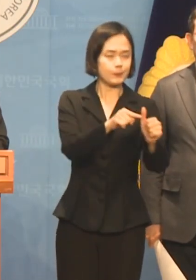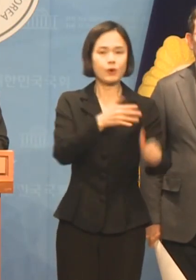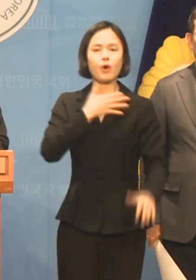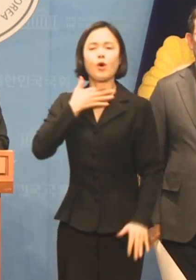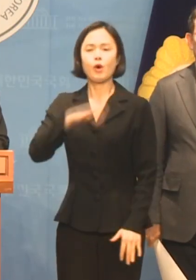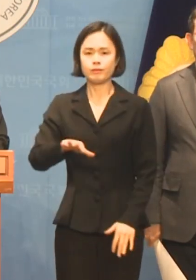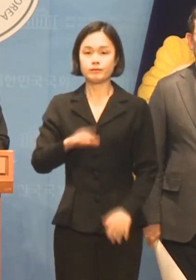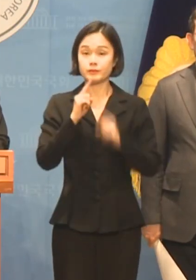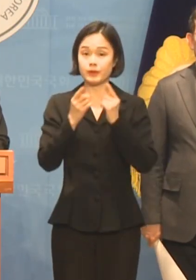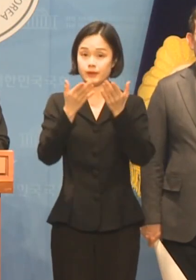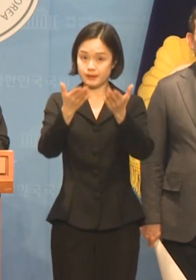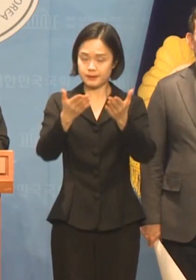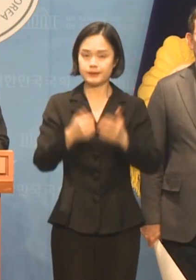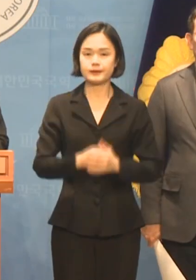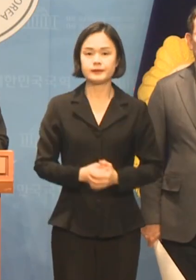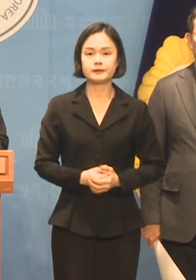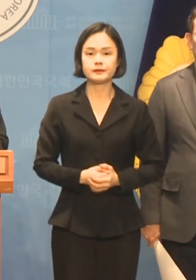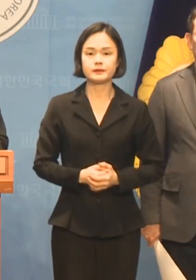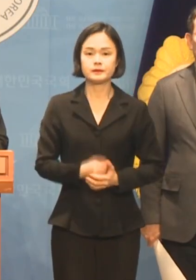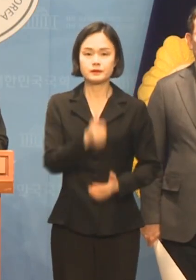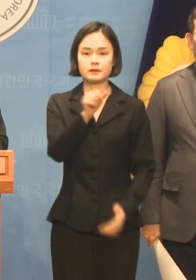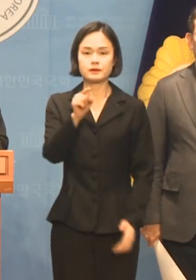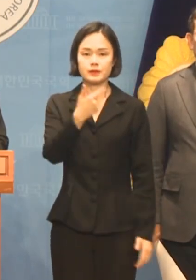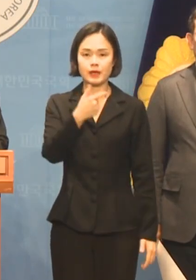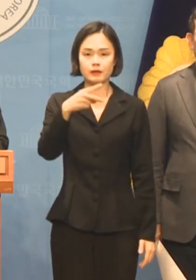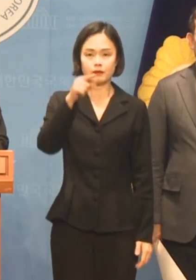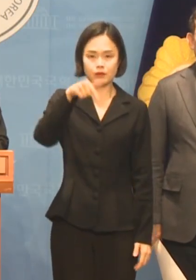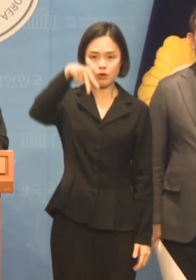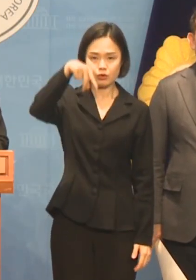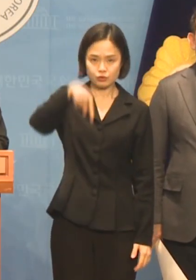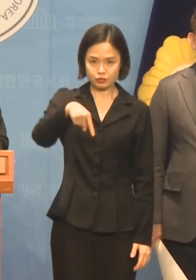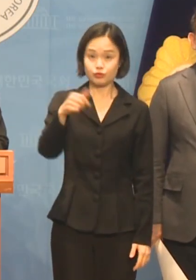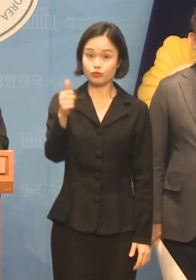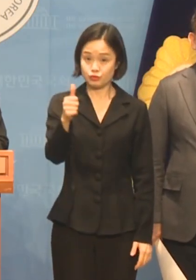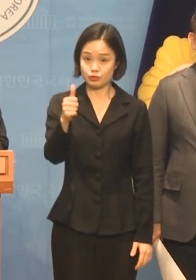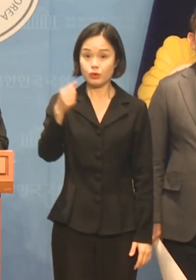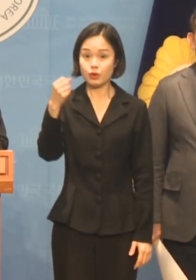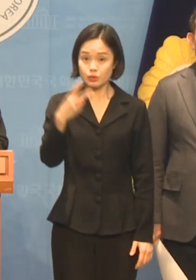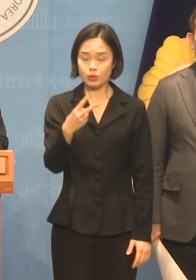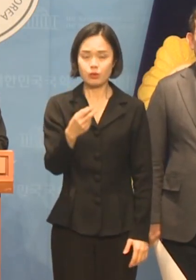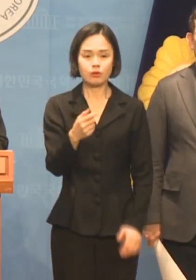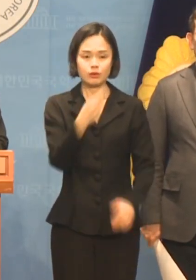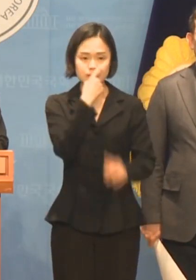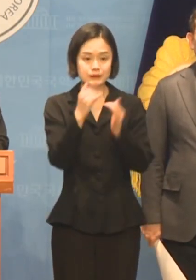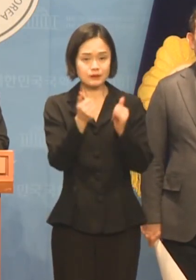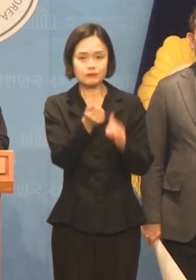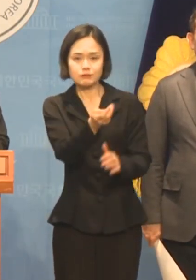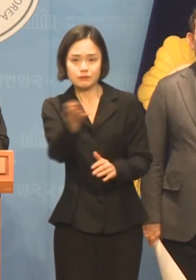밝혀드립니다. 한덕수 총리를 비롯한 수많은 증인에게 부탁드리고